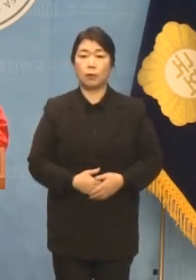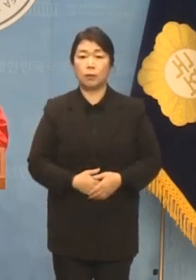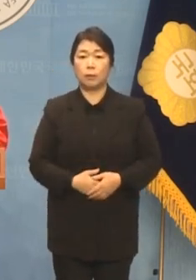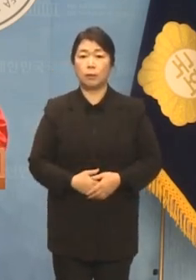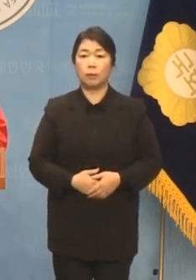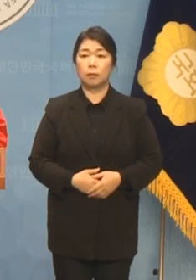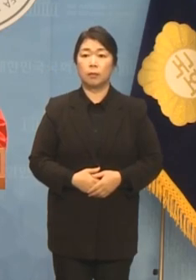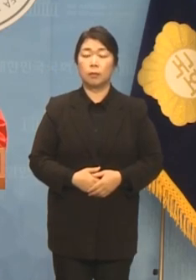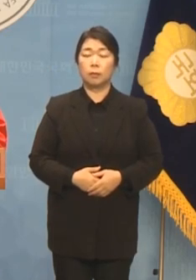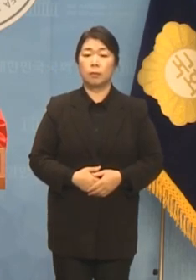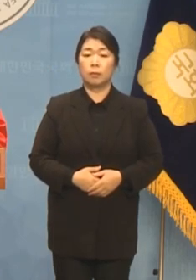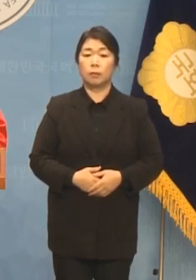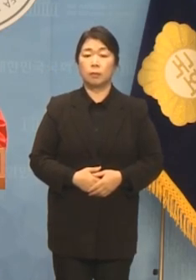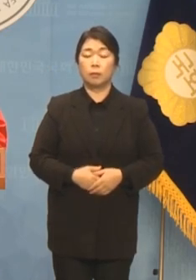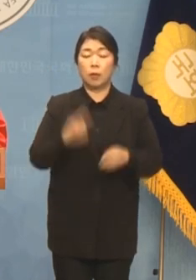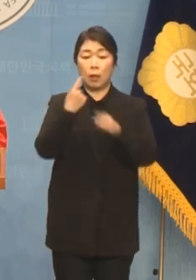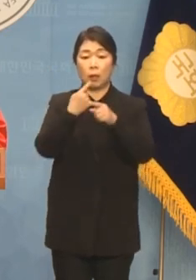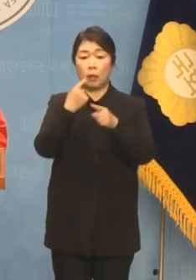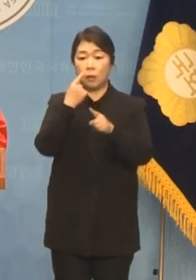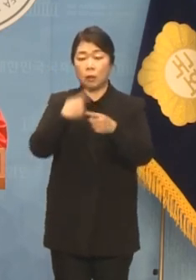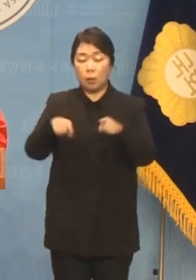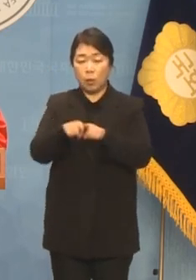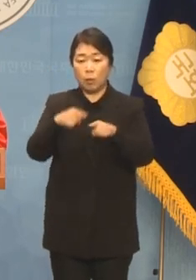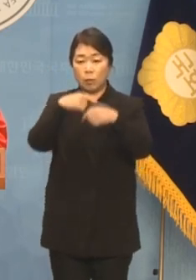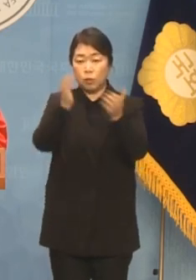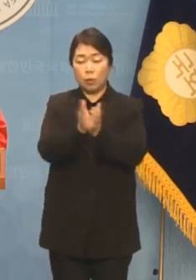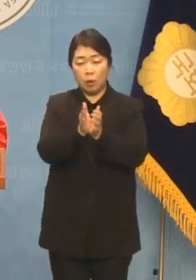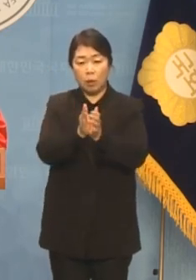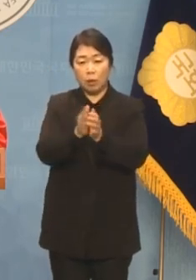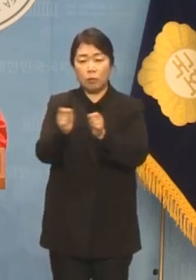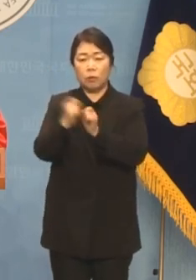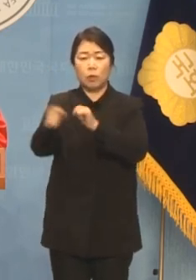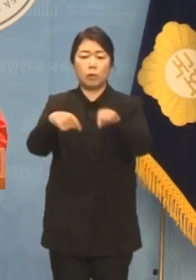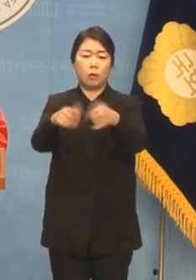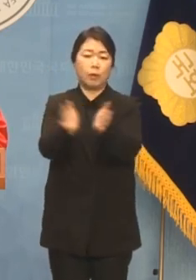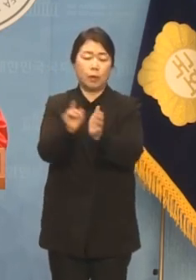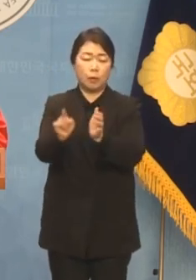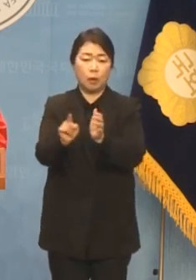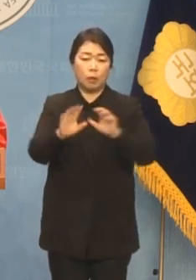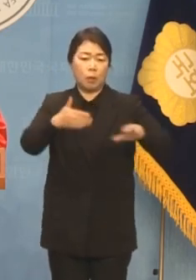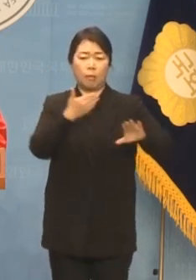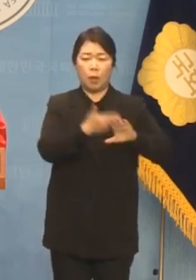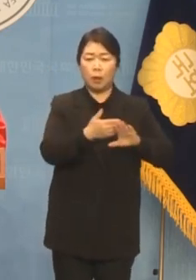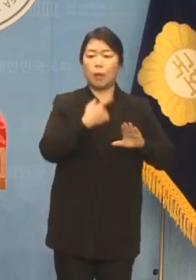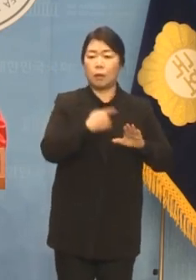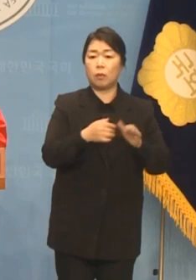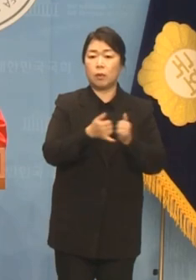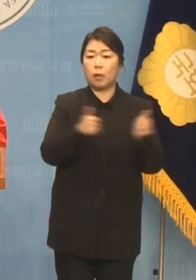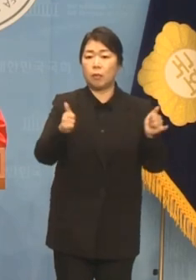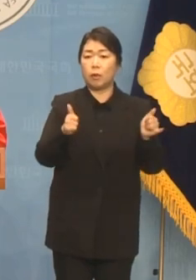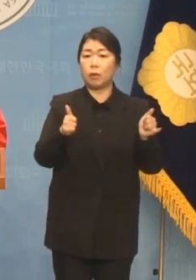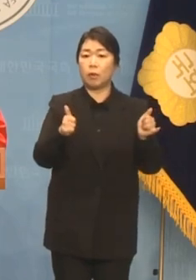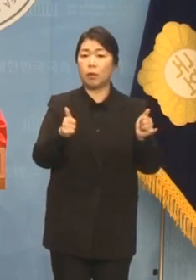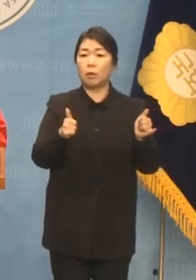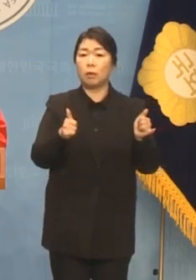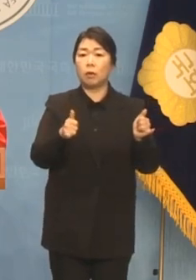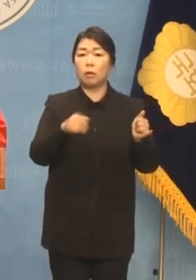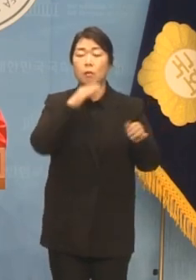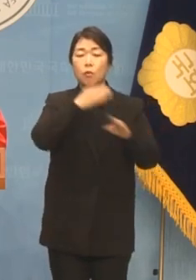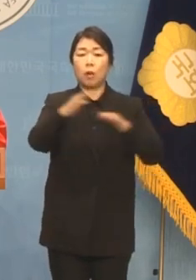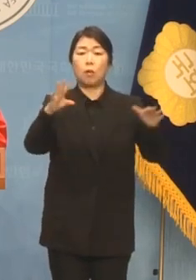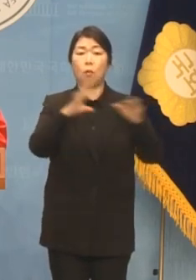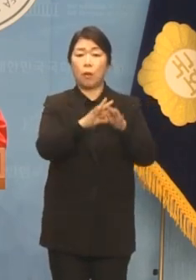합니다 더불어민주당 유성 정당에는 반국가 단체 출신의 중북 세력들이 당선권에